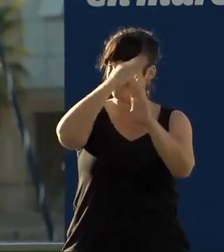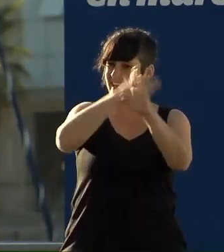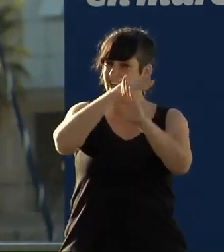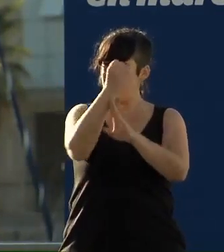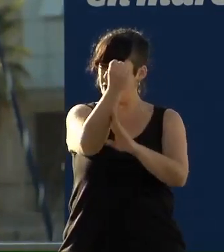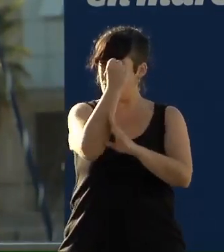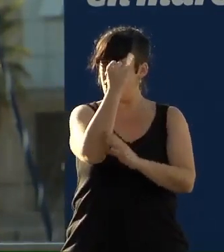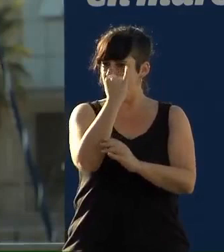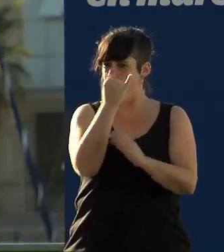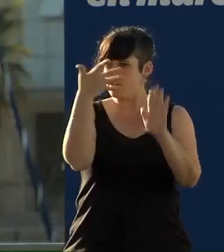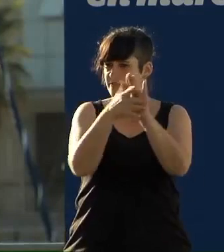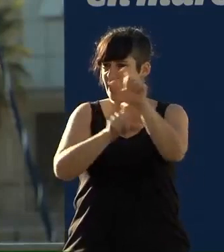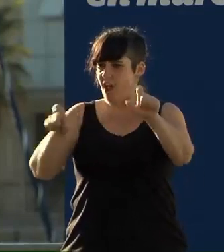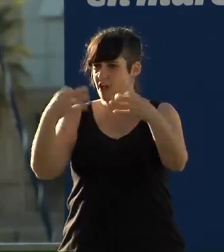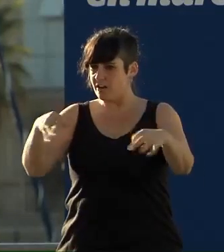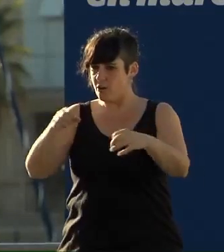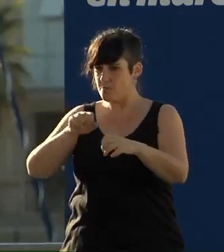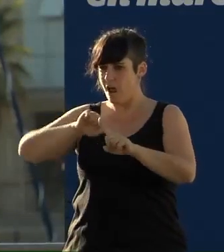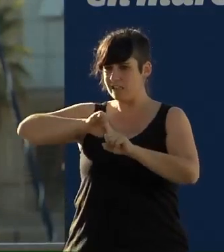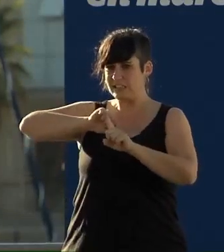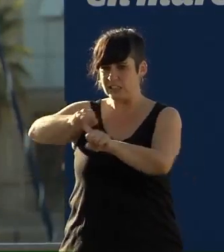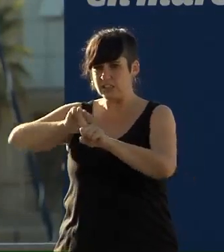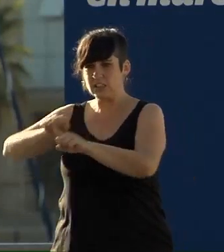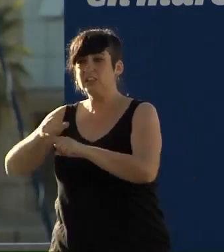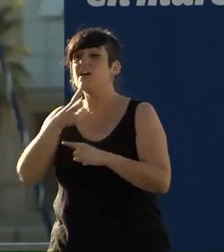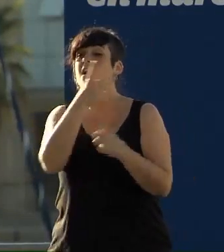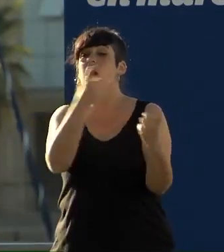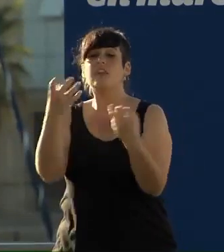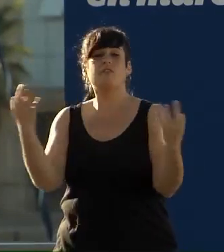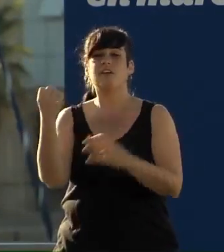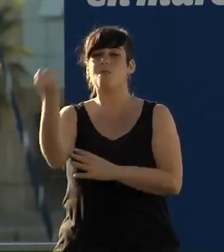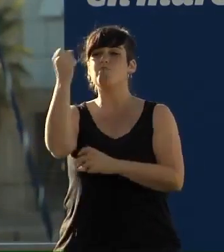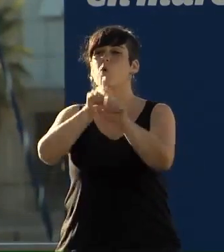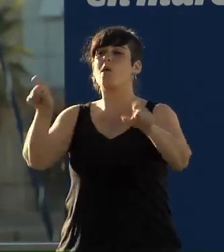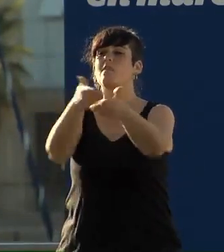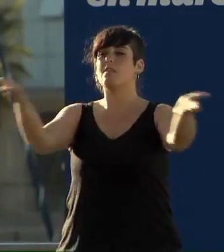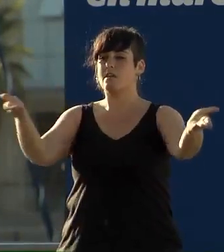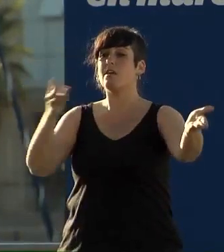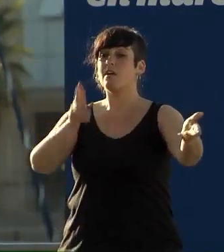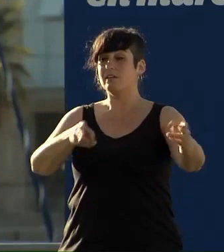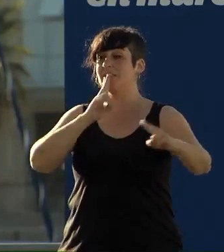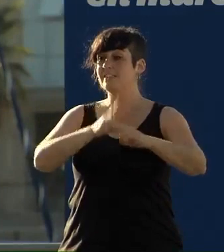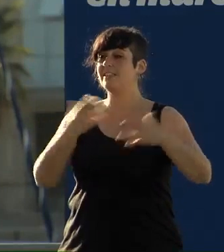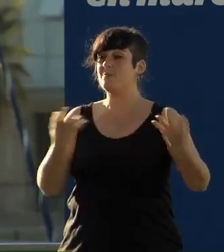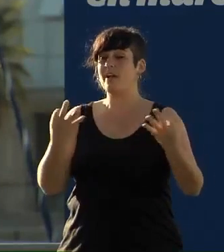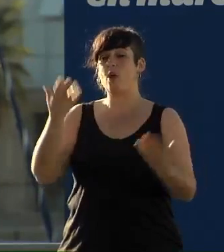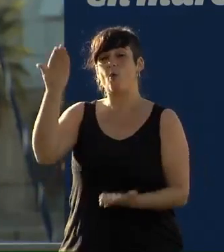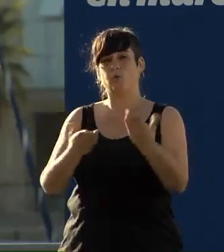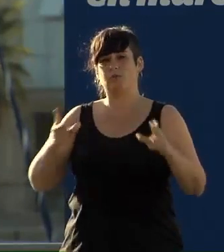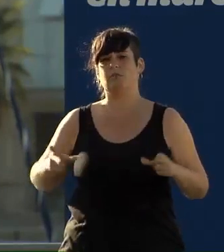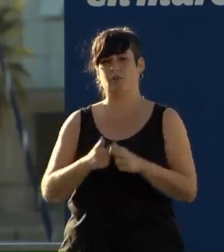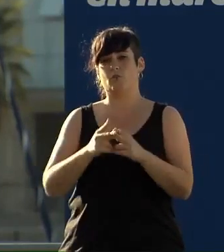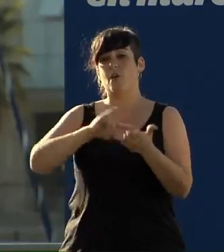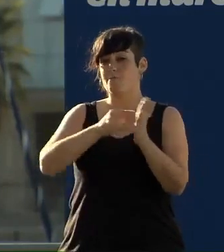a propia nación que somos todas e todos nós. É necesario que sexa soberanía popular. E esa é que leva adiante a xusticia social. E ese é o proxecto de Marea para a Xunta de